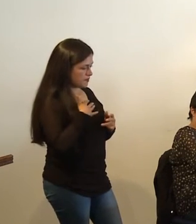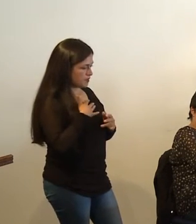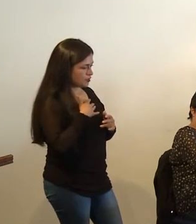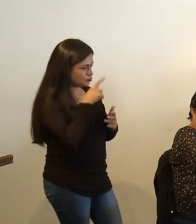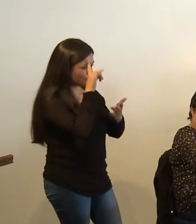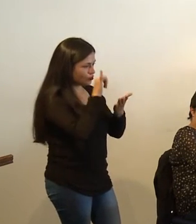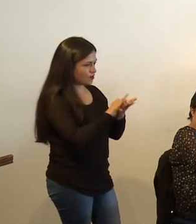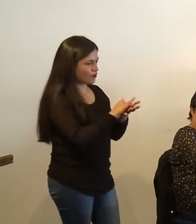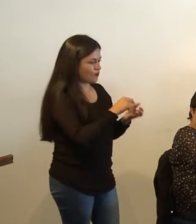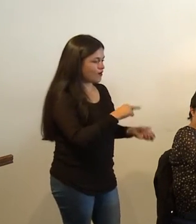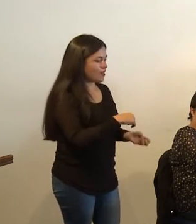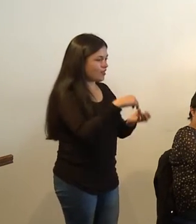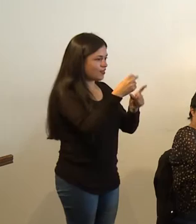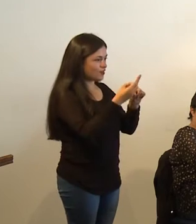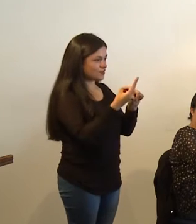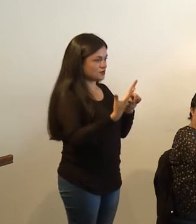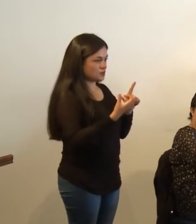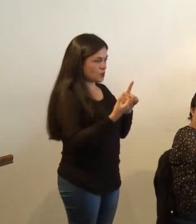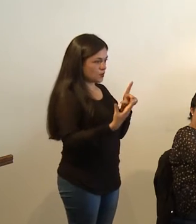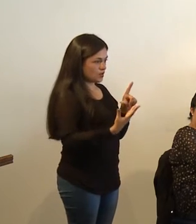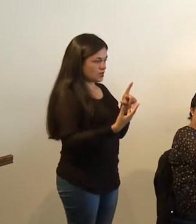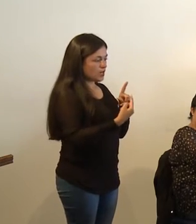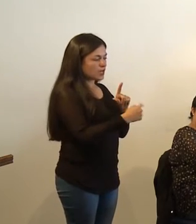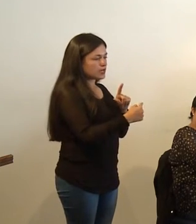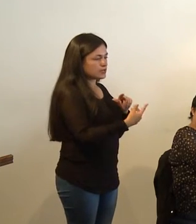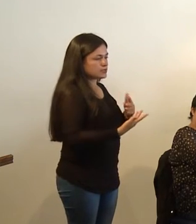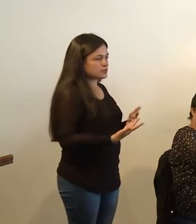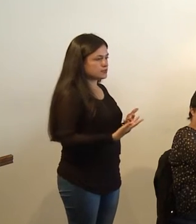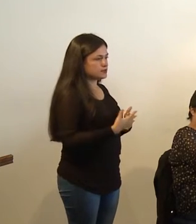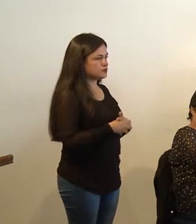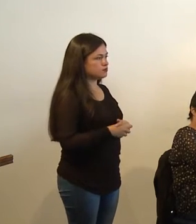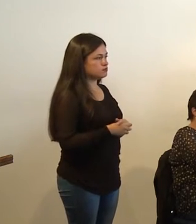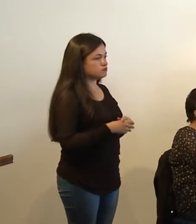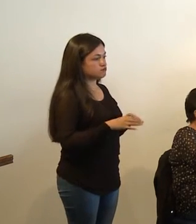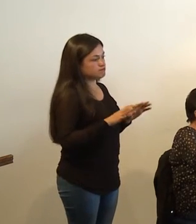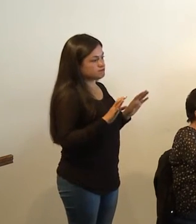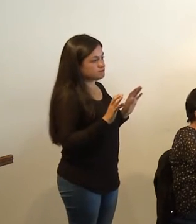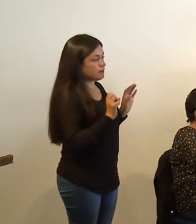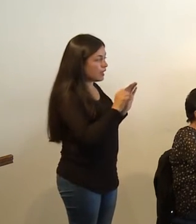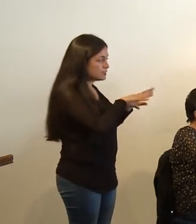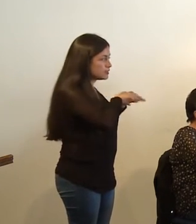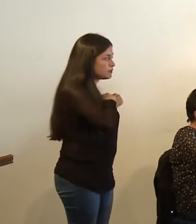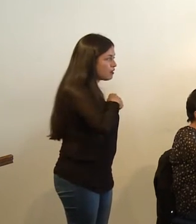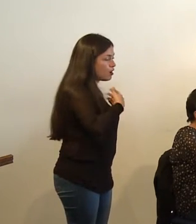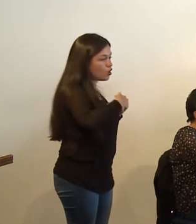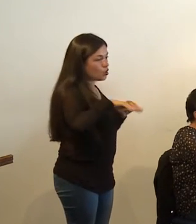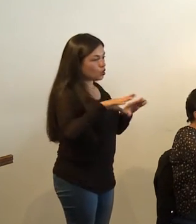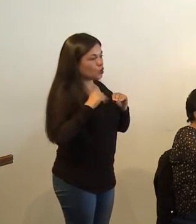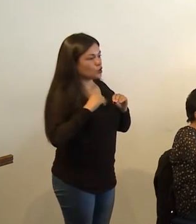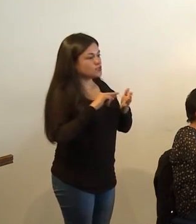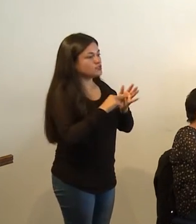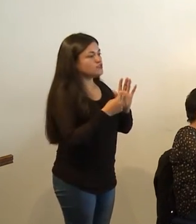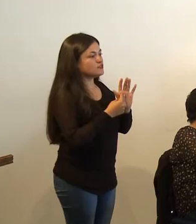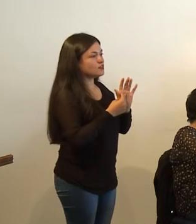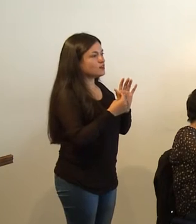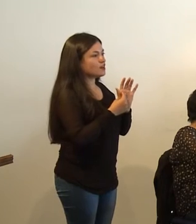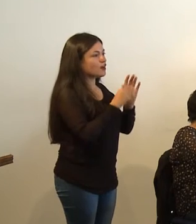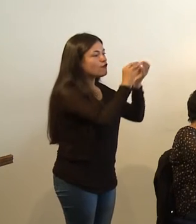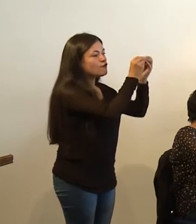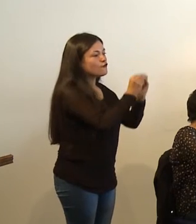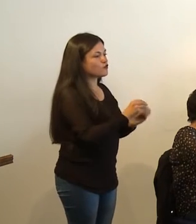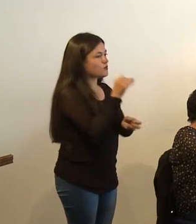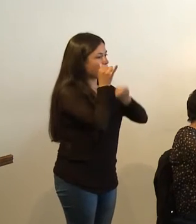la educación popular es, querámoslo o no, ya una corriente pedagógica, es decir, es